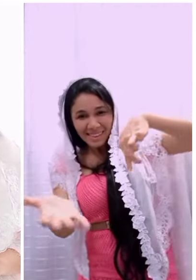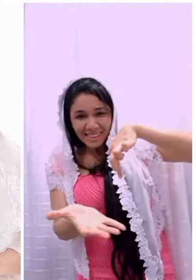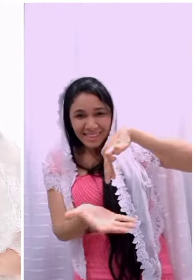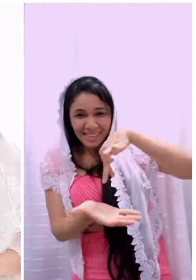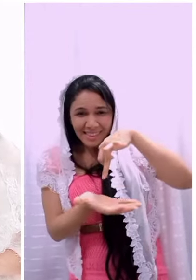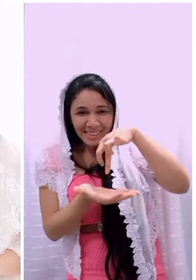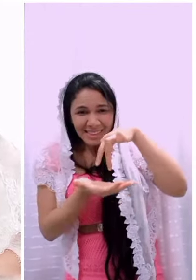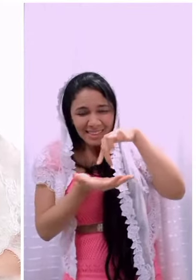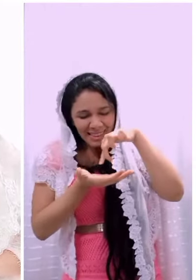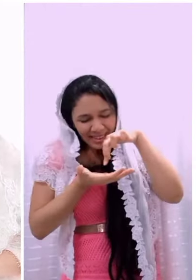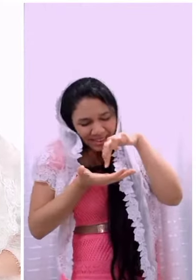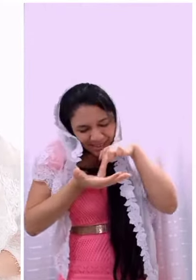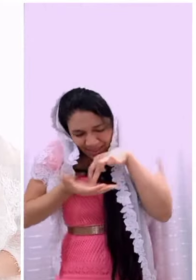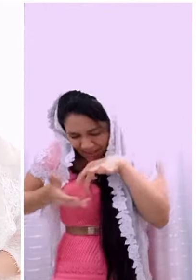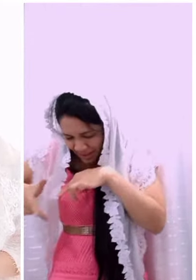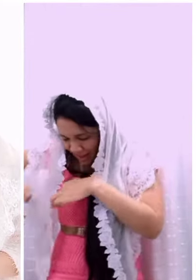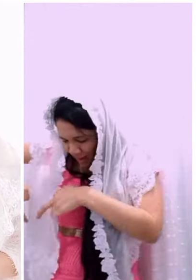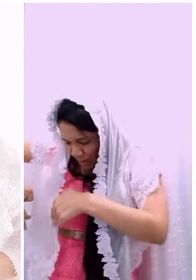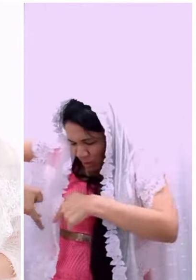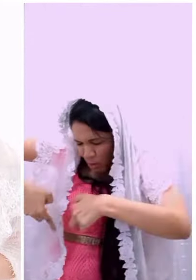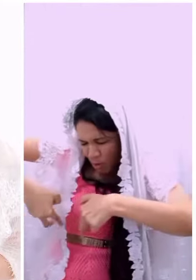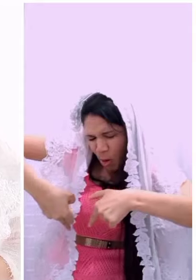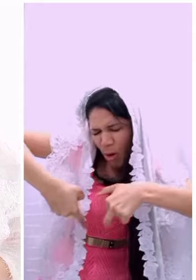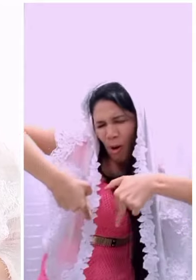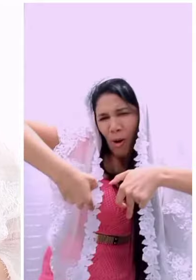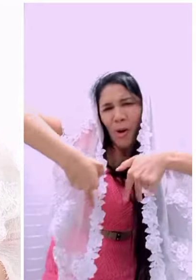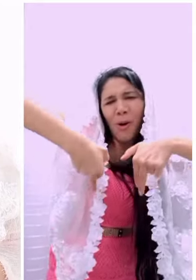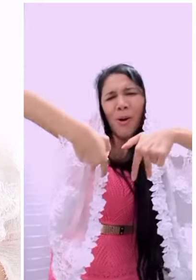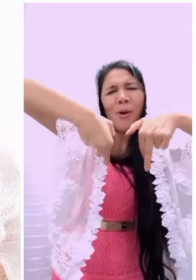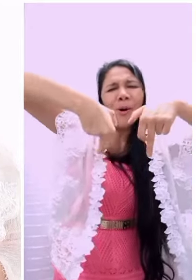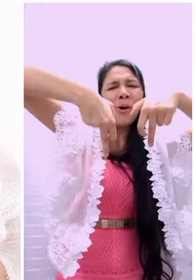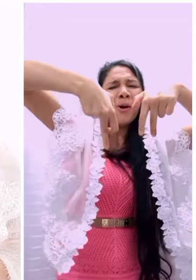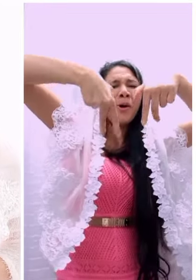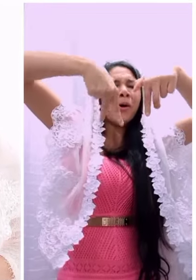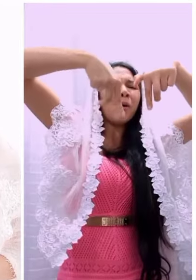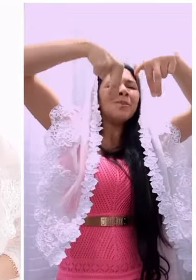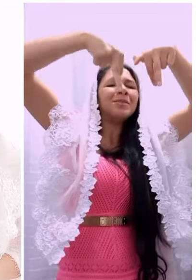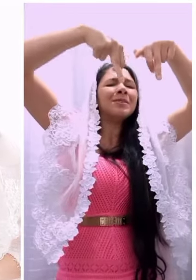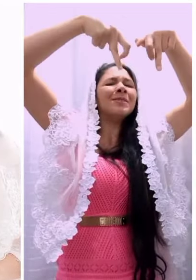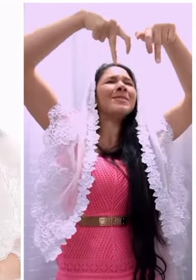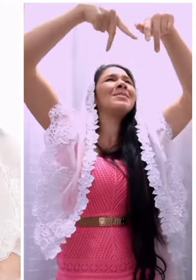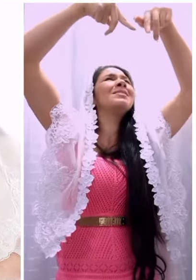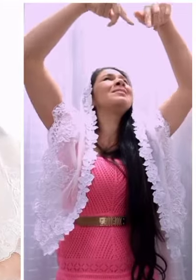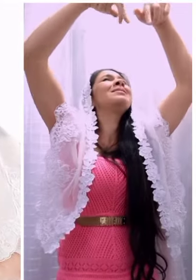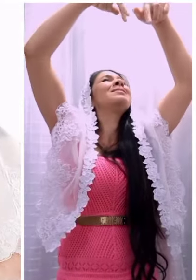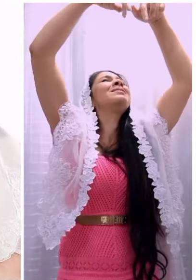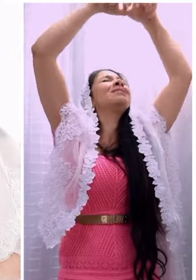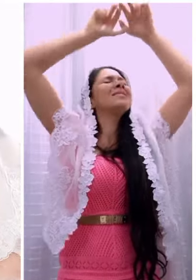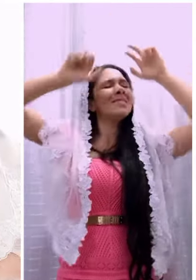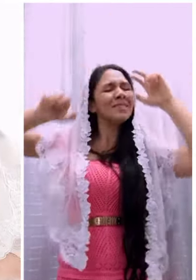Faz-te semelhante ao gamo, aos filhos dos viados, sobre os montes de Beté.